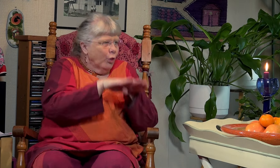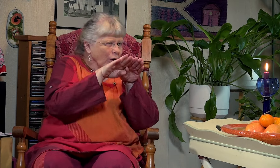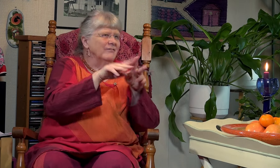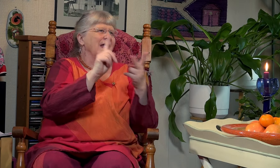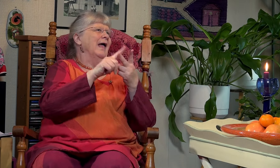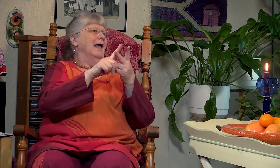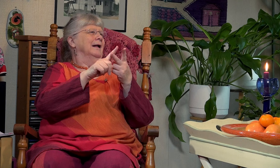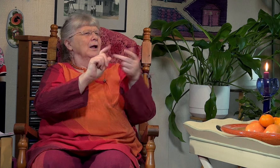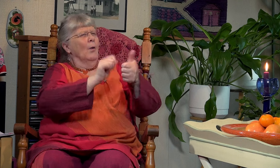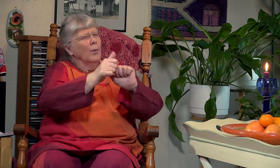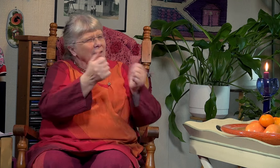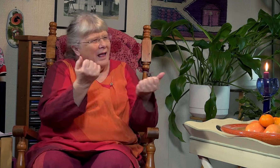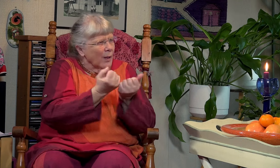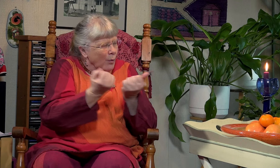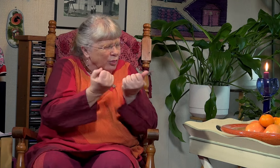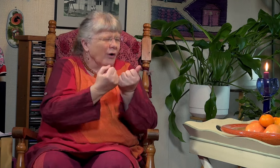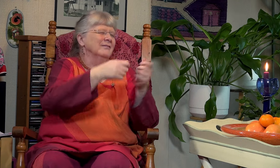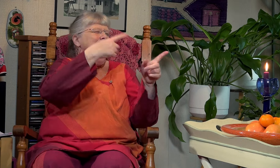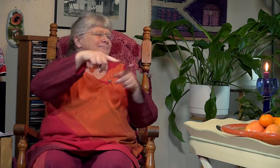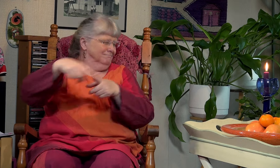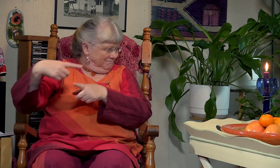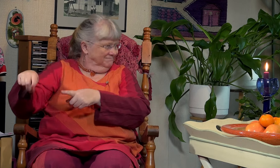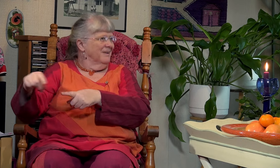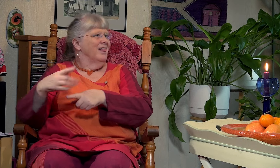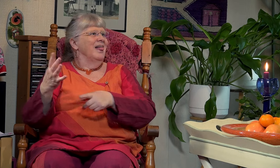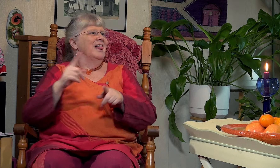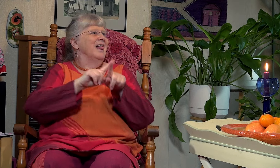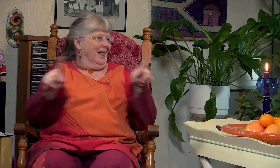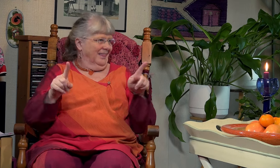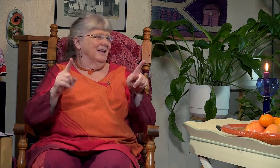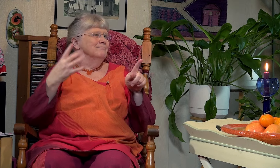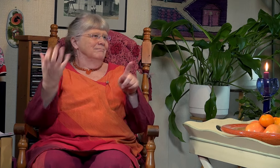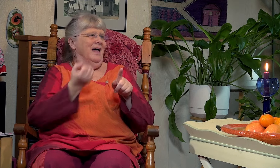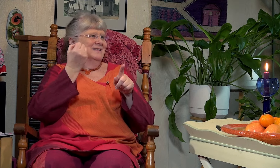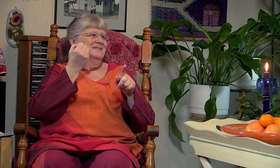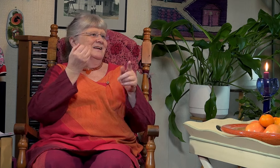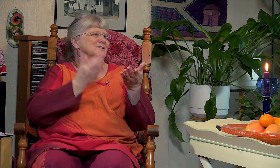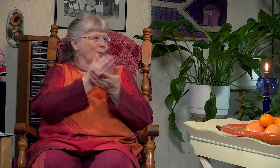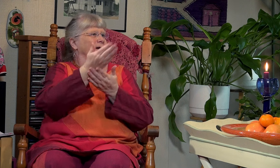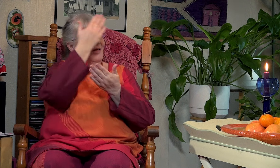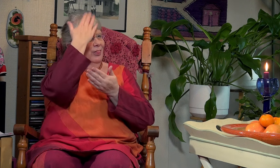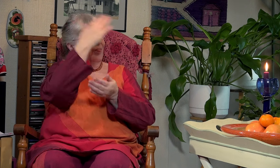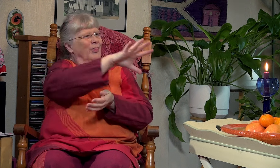tämän isäni tytär ja sitten he kertoivat aina tarinoita, kuinka ovat kasvaneet isäni kanssa ja ovat koulutovereita. Ja